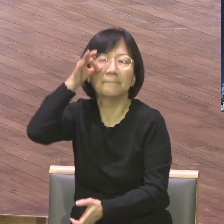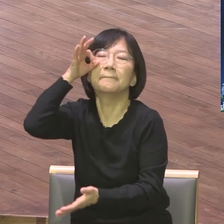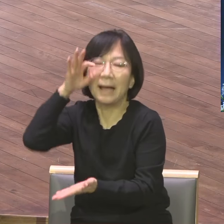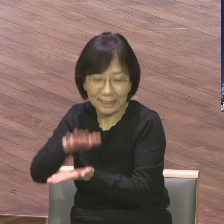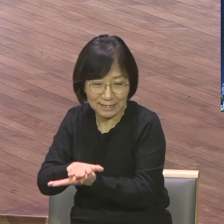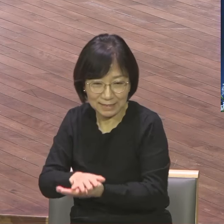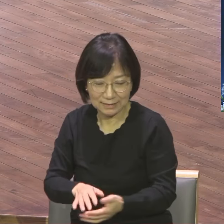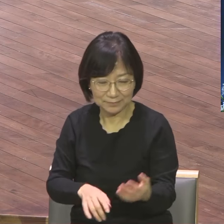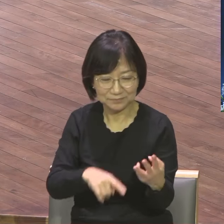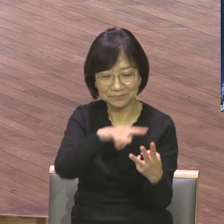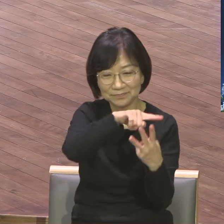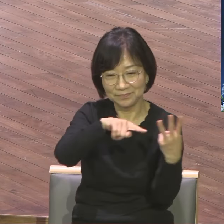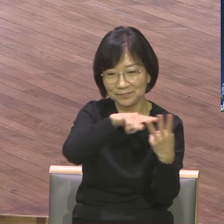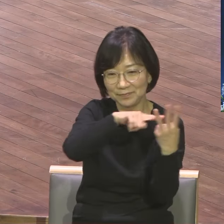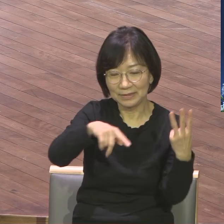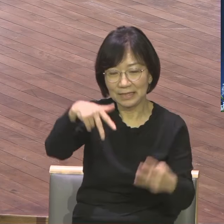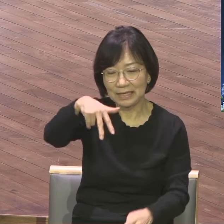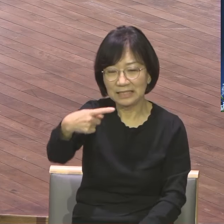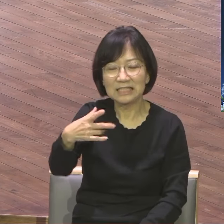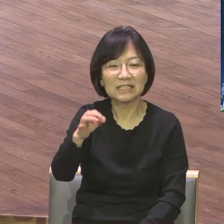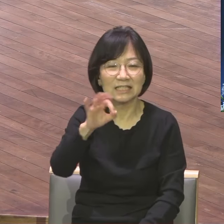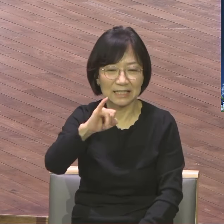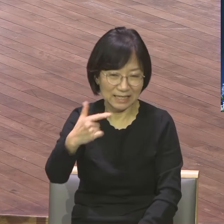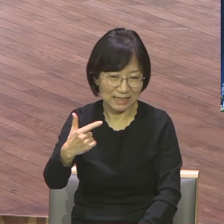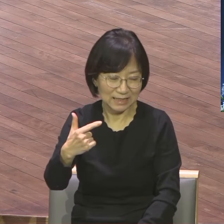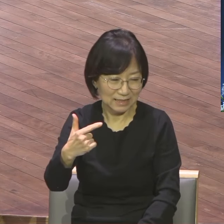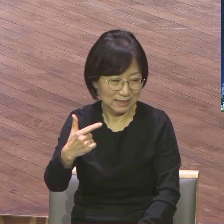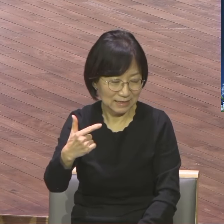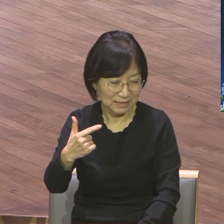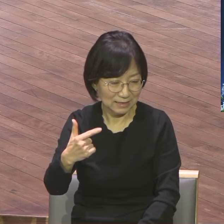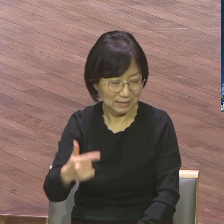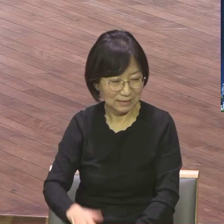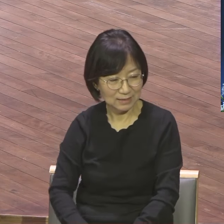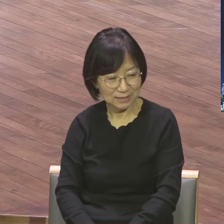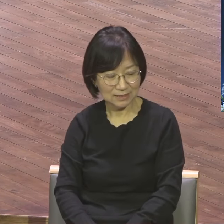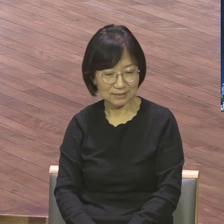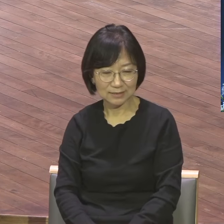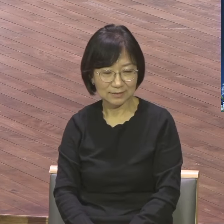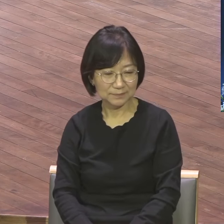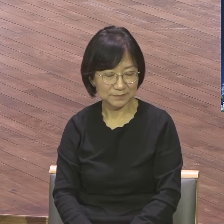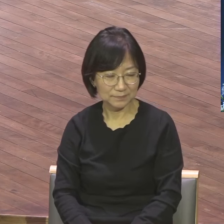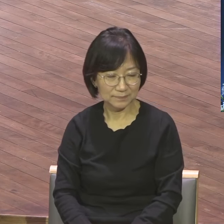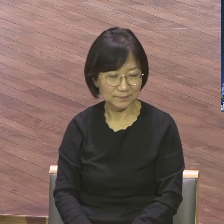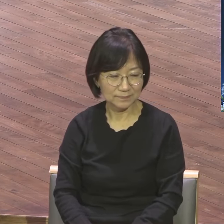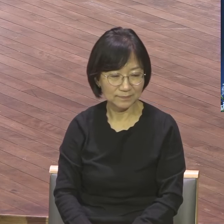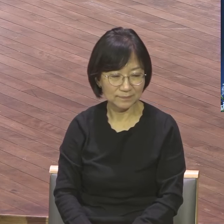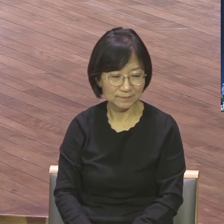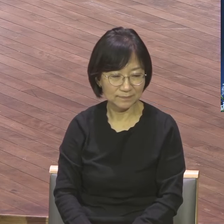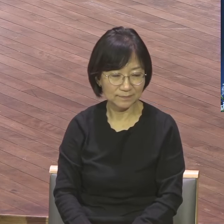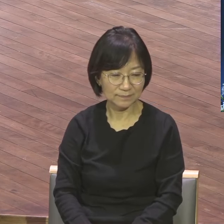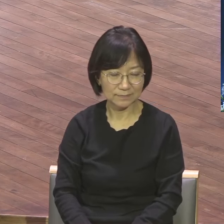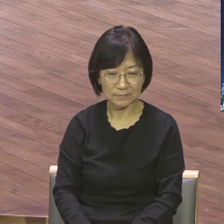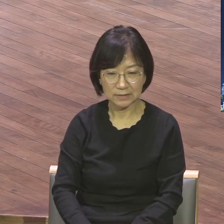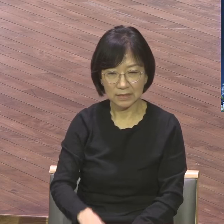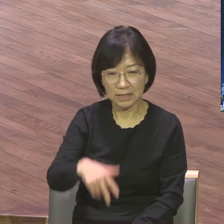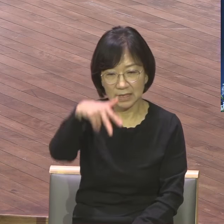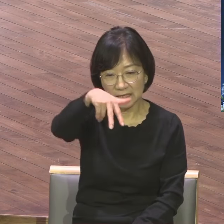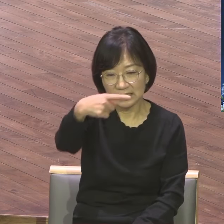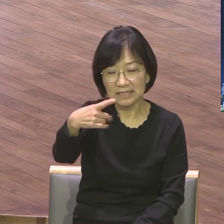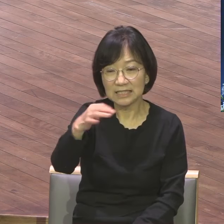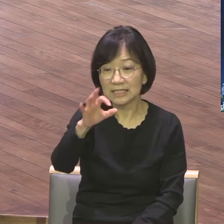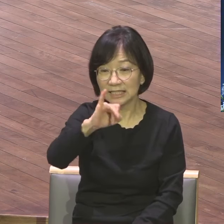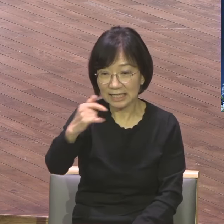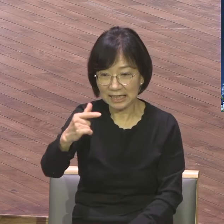증인은 헬라어로 마르투스라는 단어입니다. 이 마르투스라는 단어 안에 순교자라는